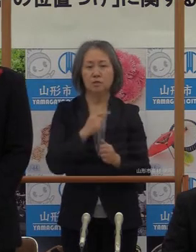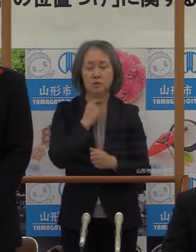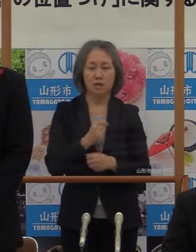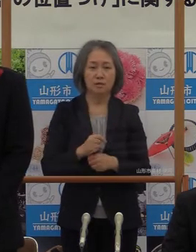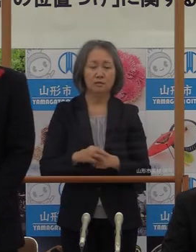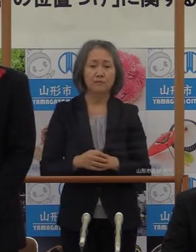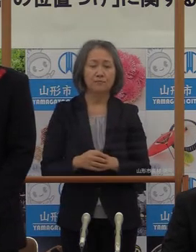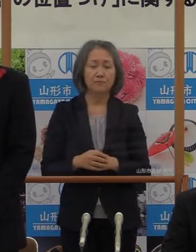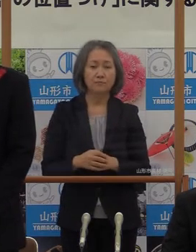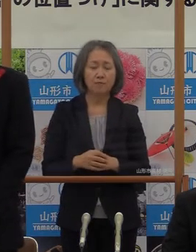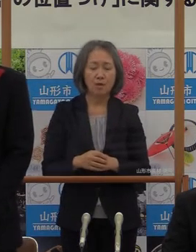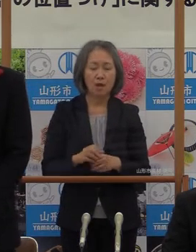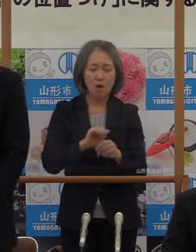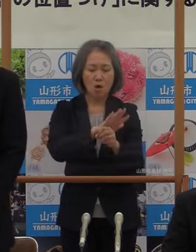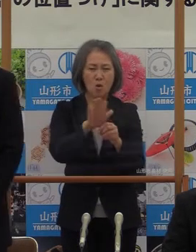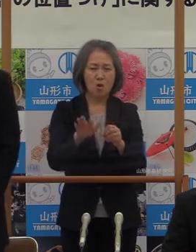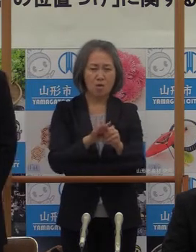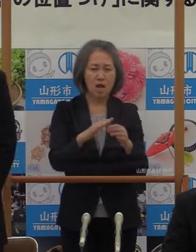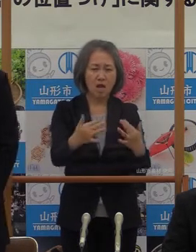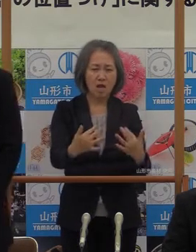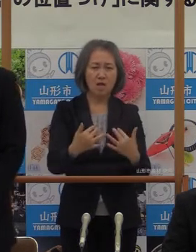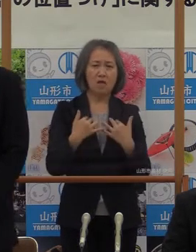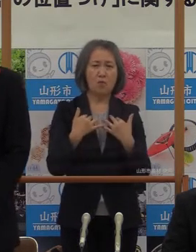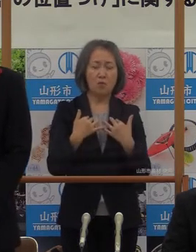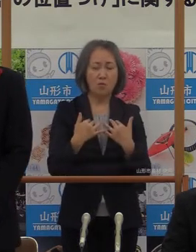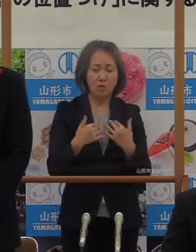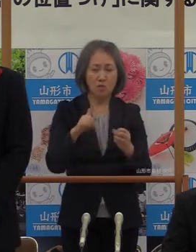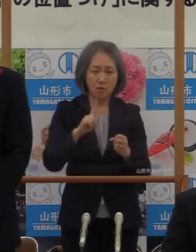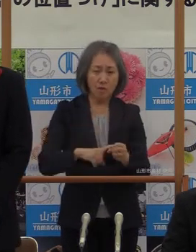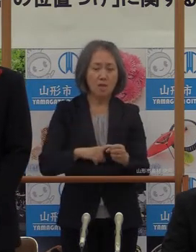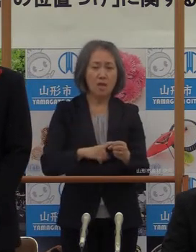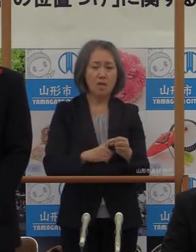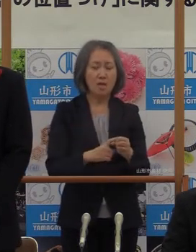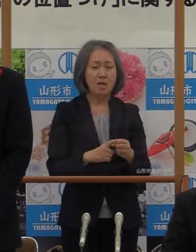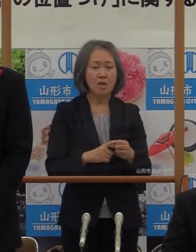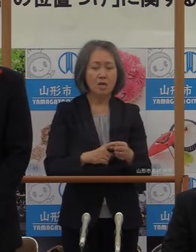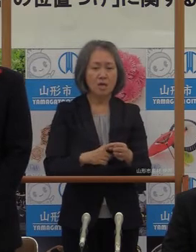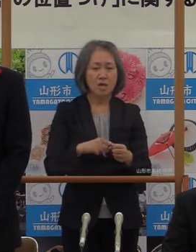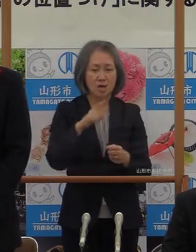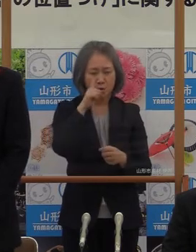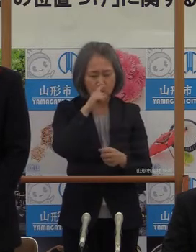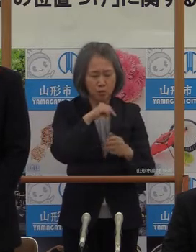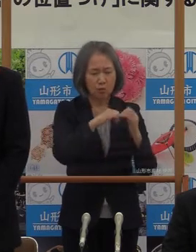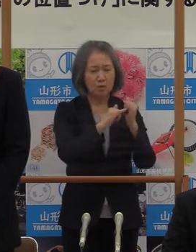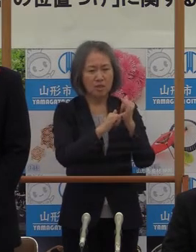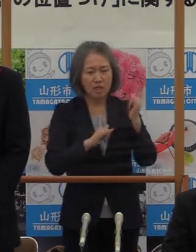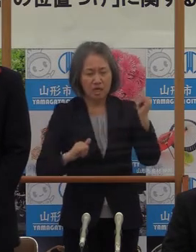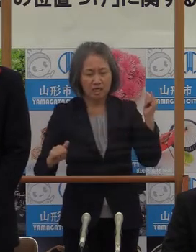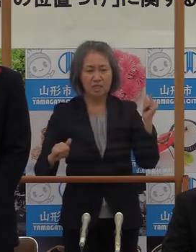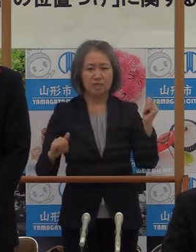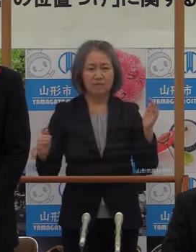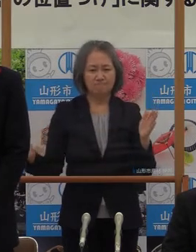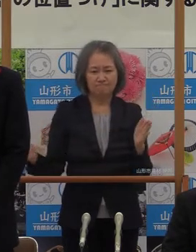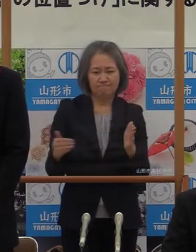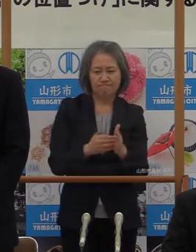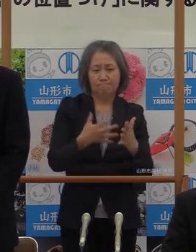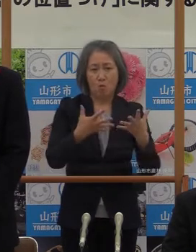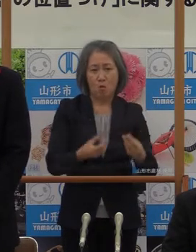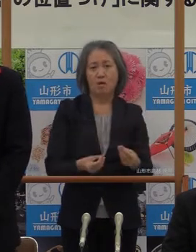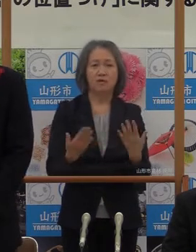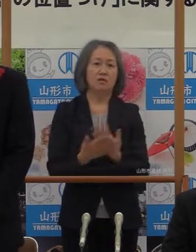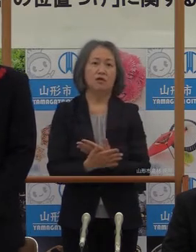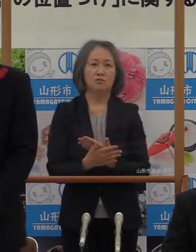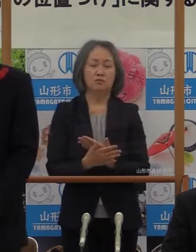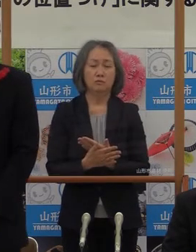今般のコロナ禍の影響から老舗料亭千歳館としての営業は終了となることとなります